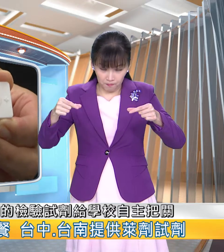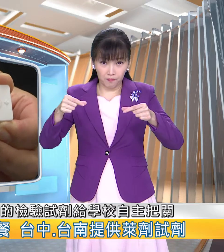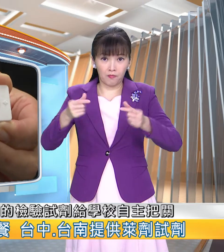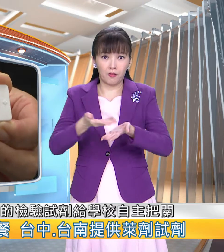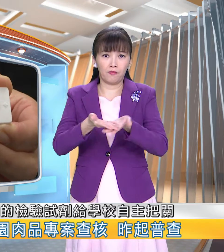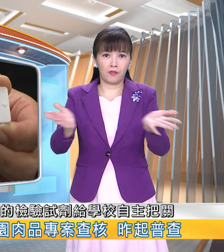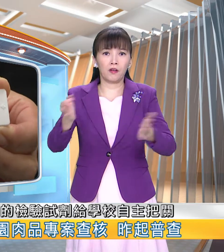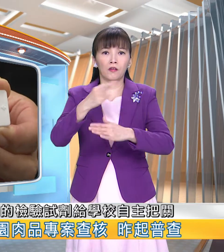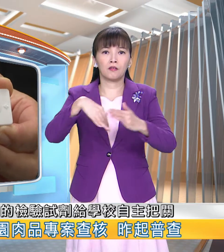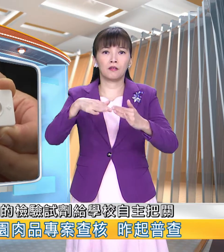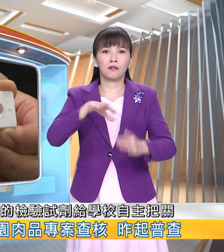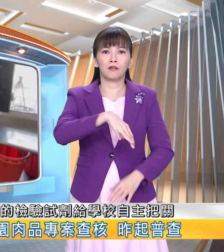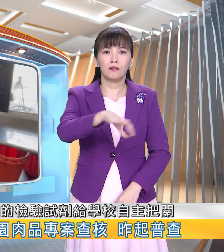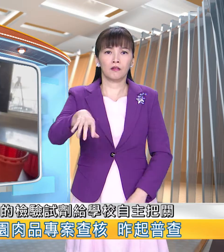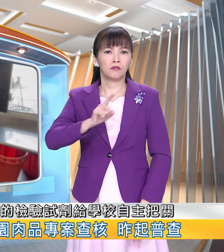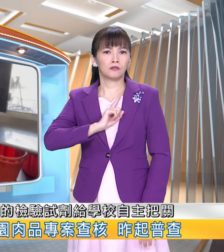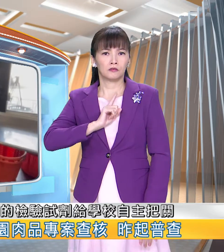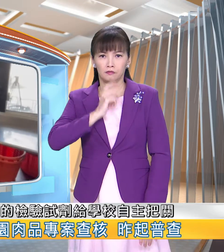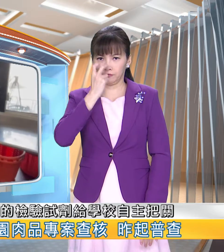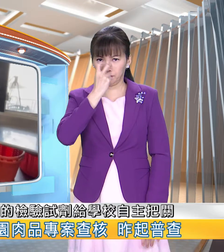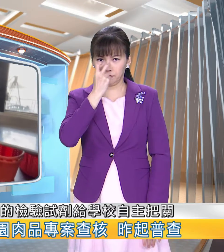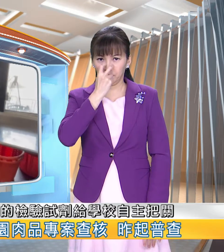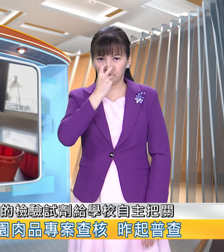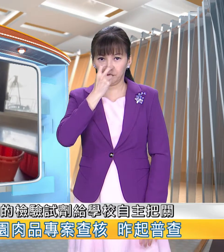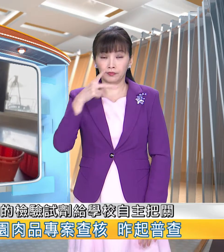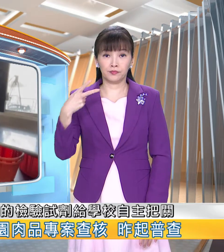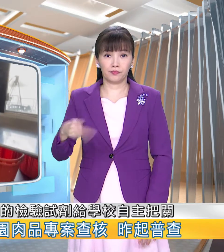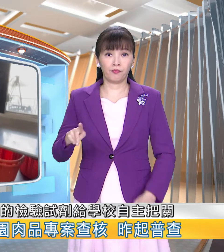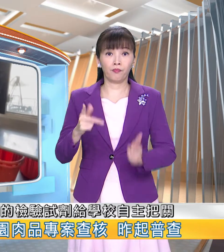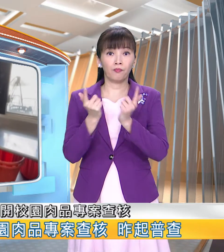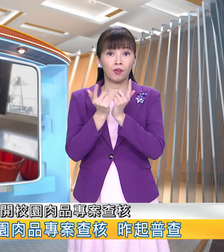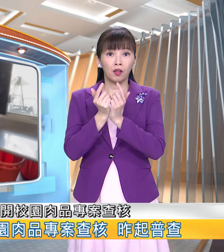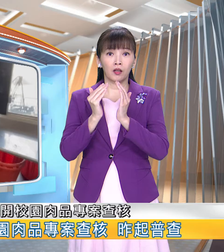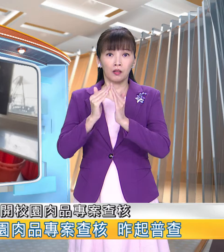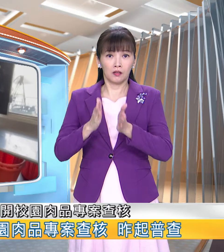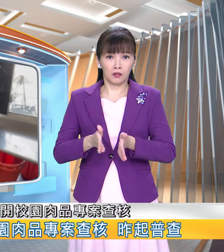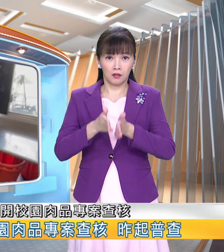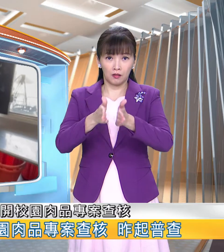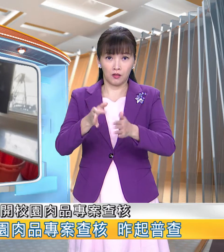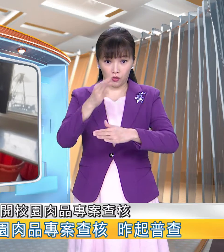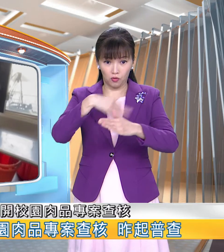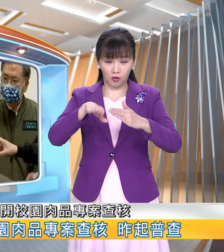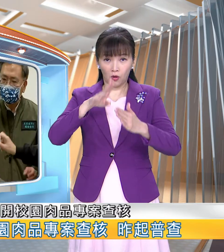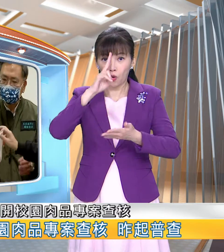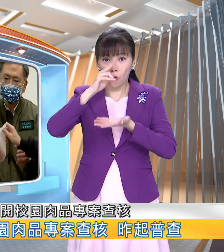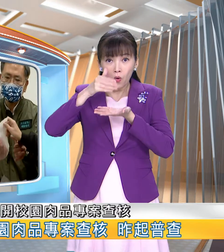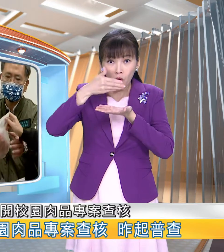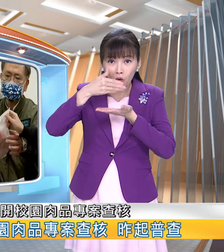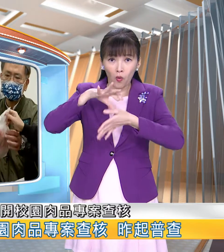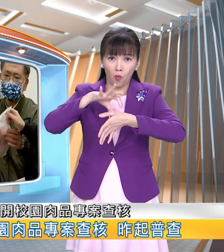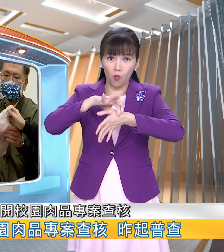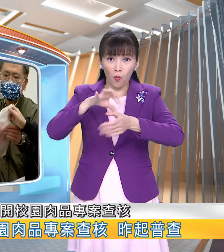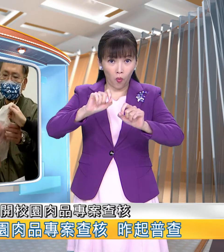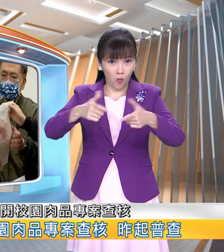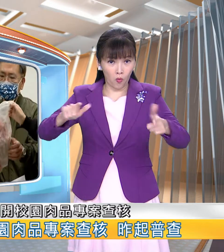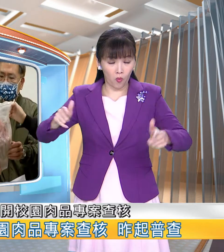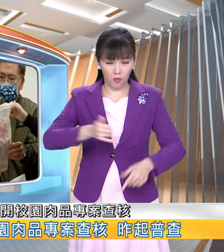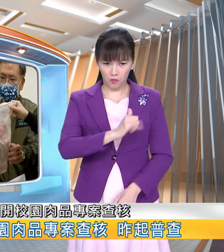给学校来自主把关，而台北市则是展开校园肉品专案